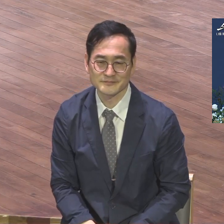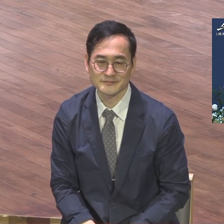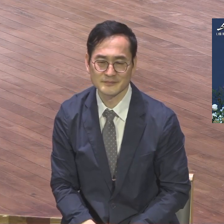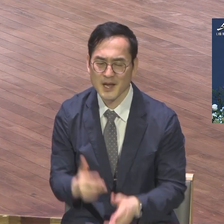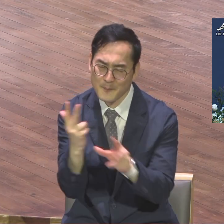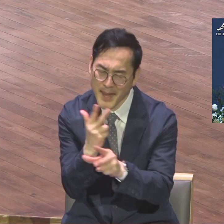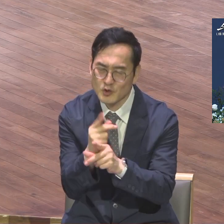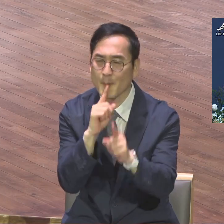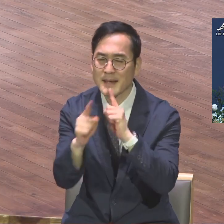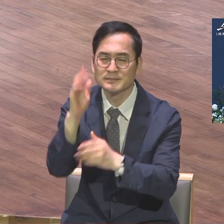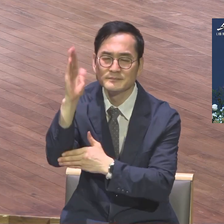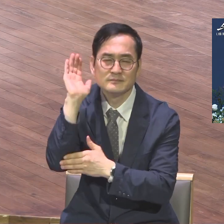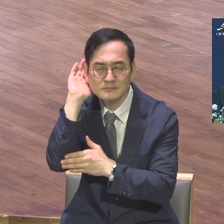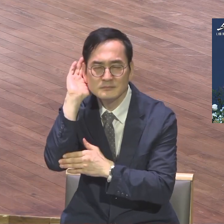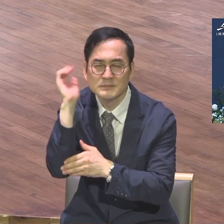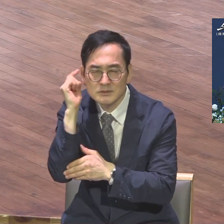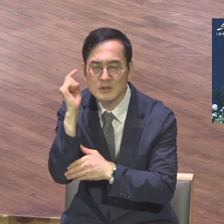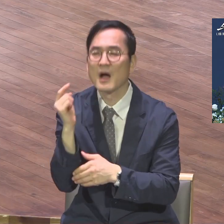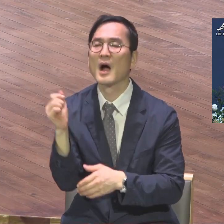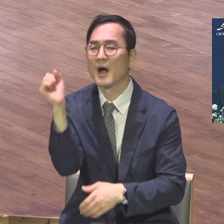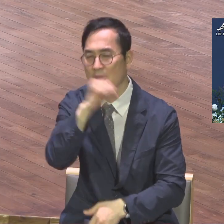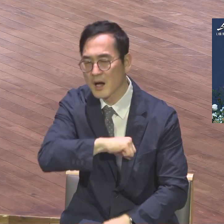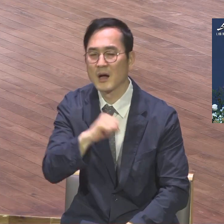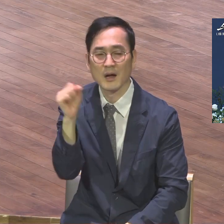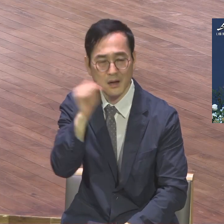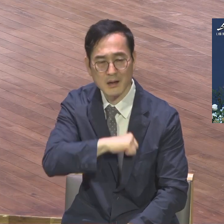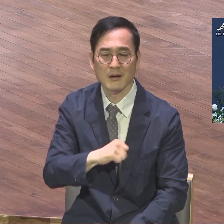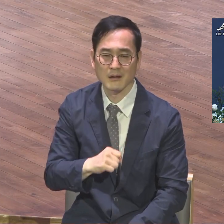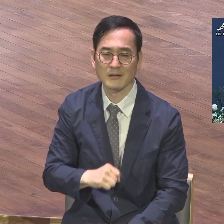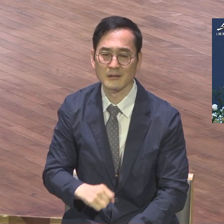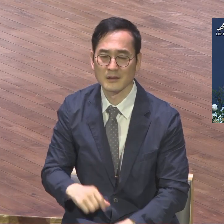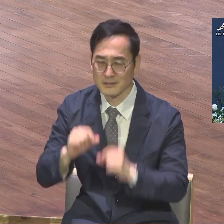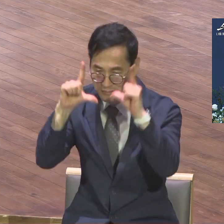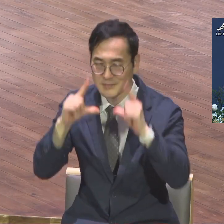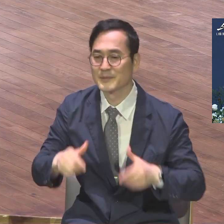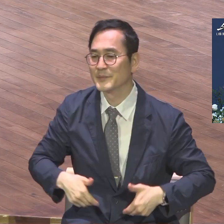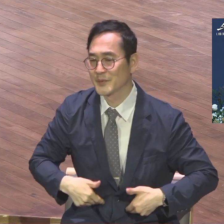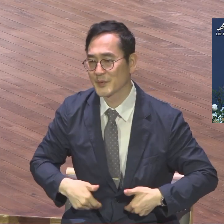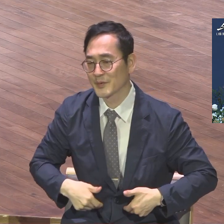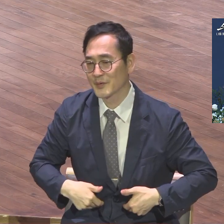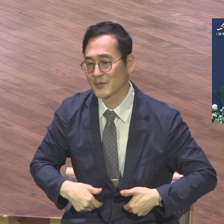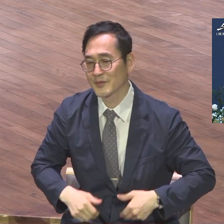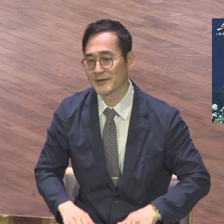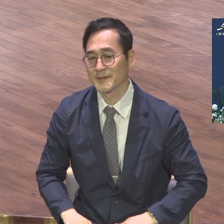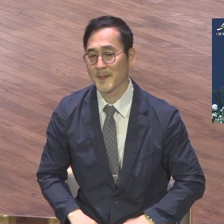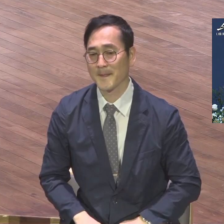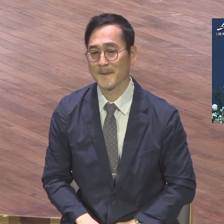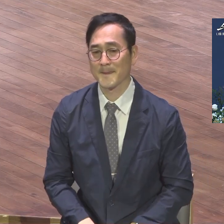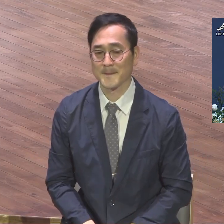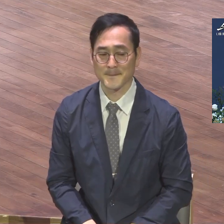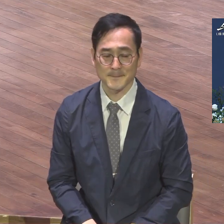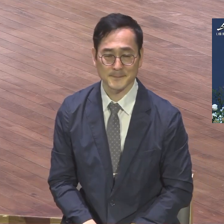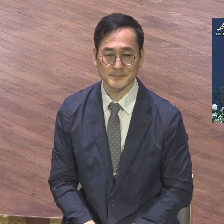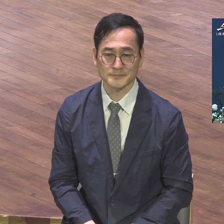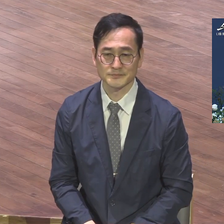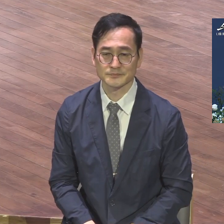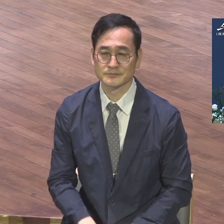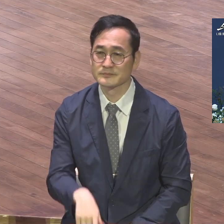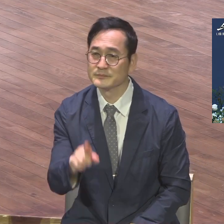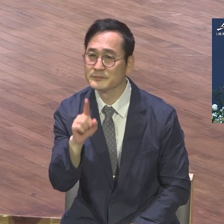말씀을 붙잡으시기 바랍니다. 붙잡아야 돼요. 하나하나 삶 속에 적용해 나가야 돼요. 노트에 적어놓은